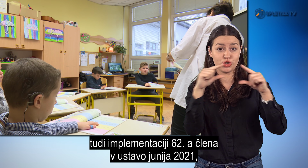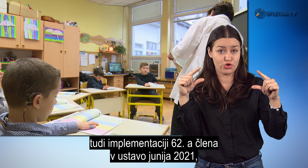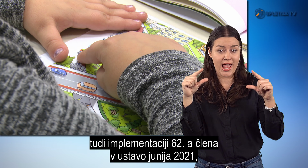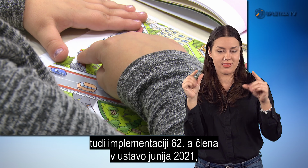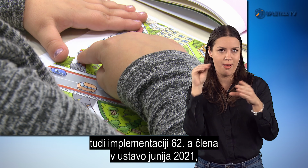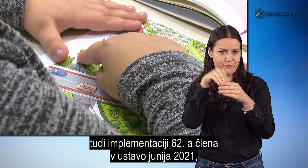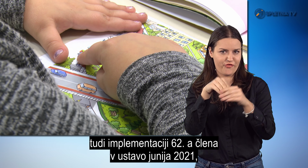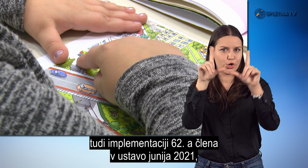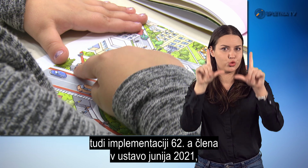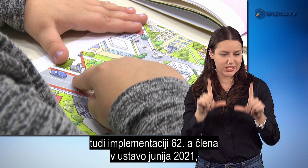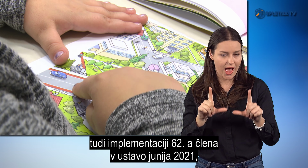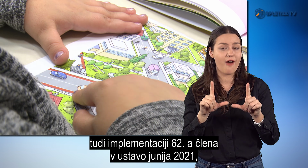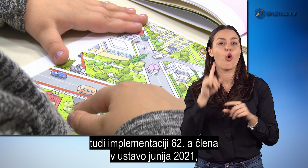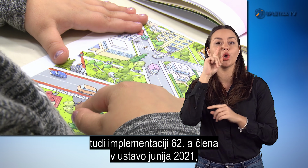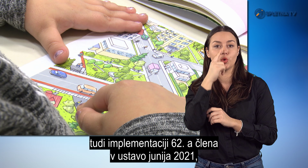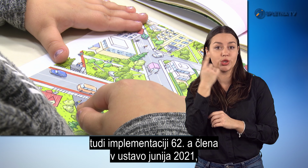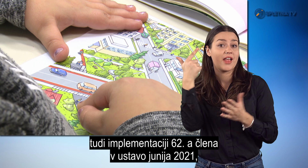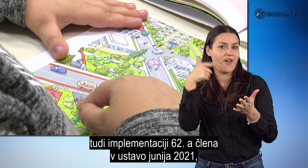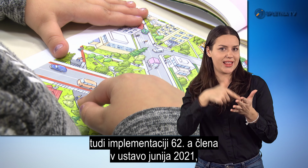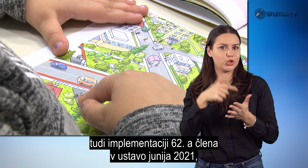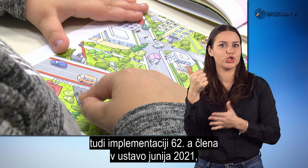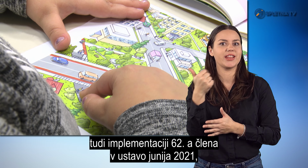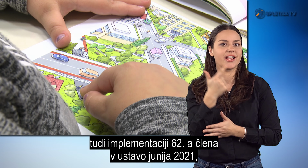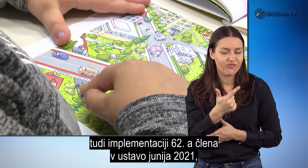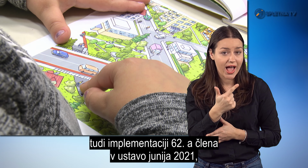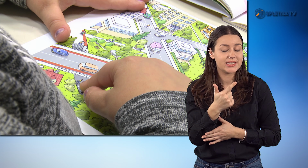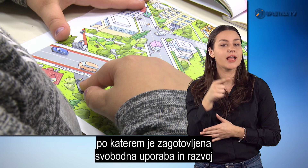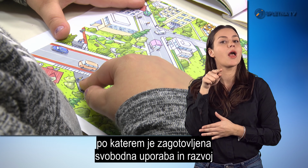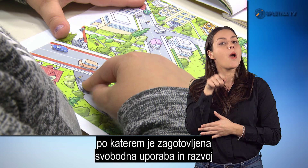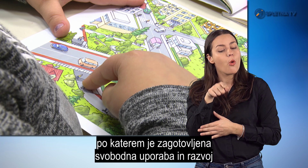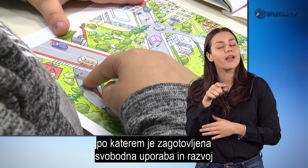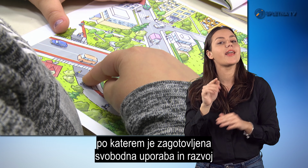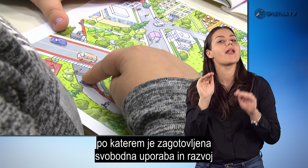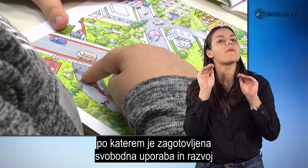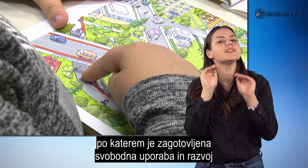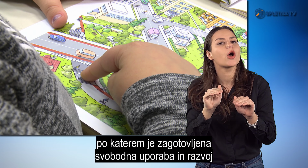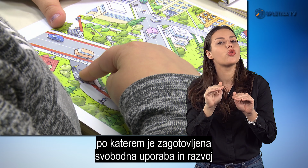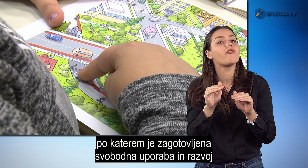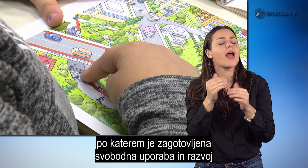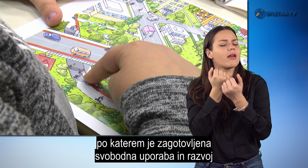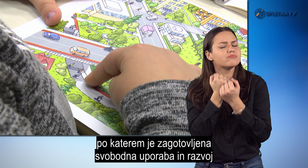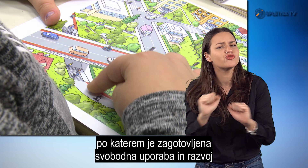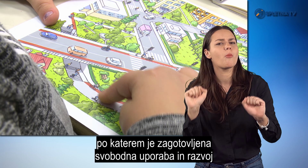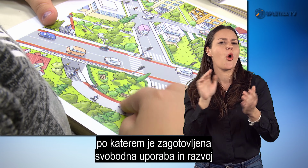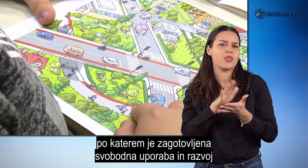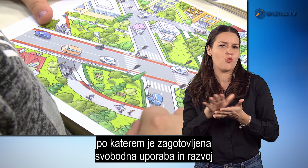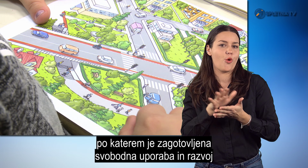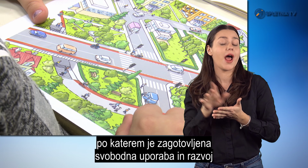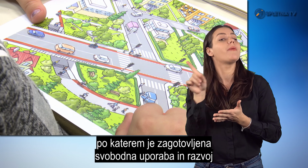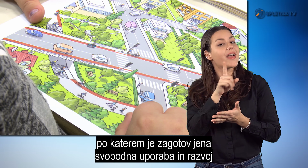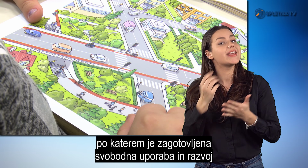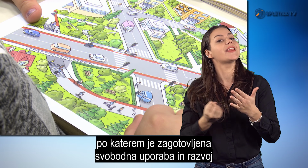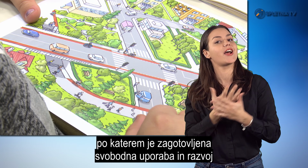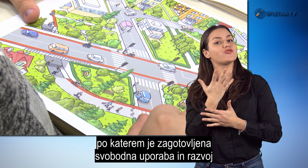junija 2021, po katerem je zagotovljena svobodna uporaba in razvoj slovenskega